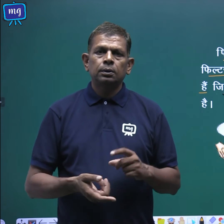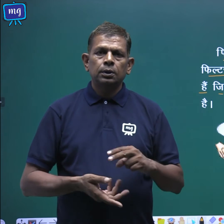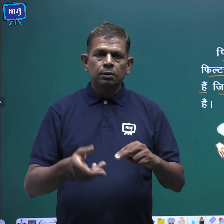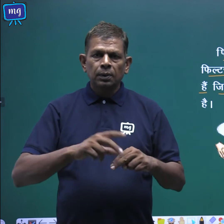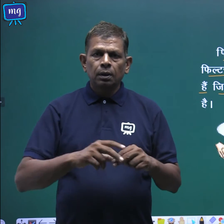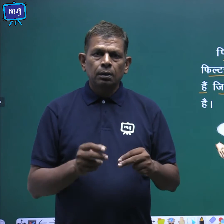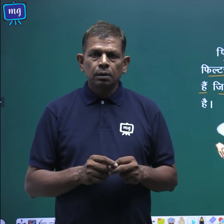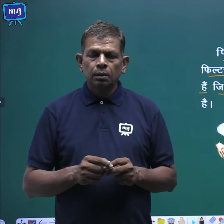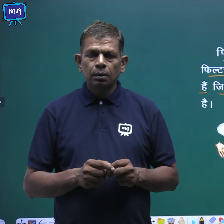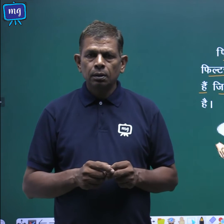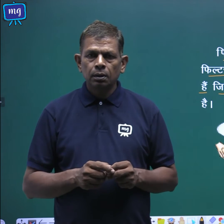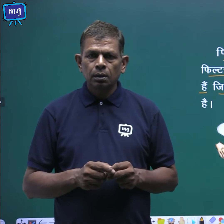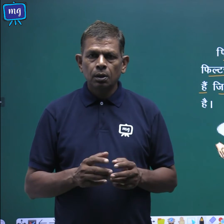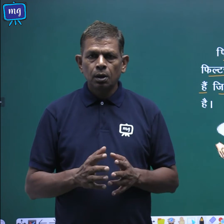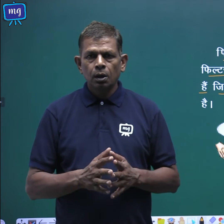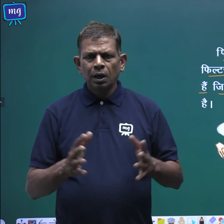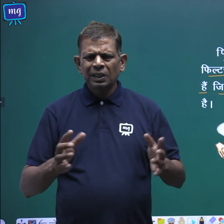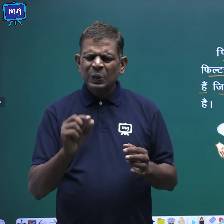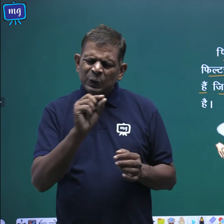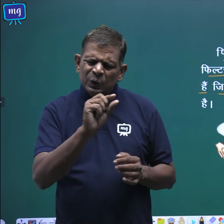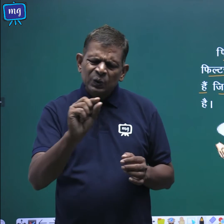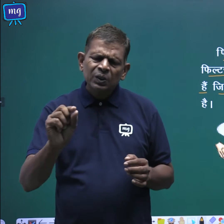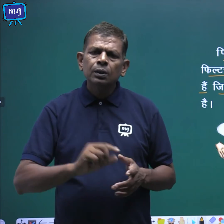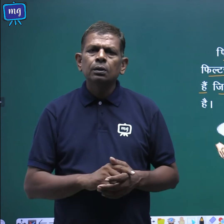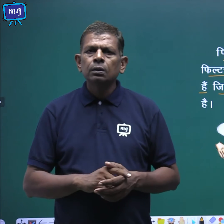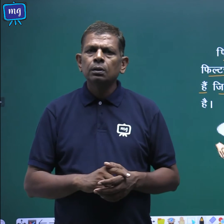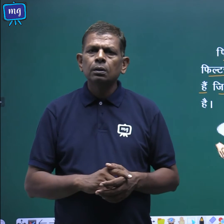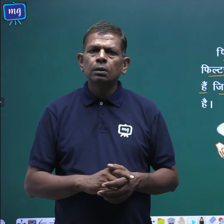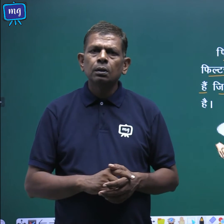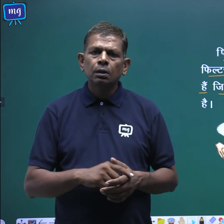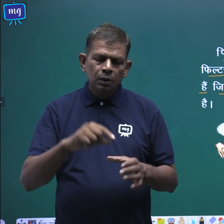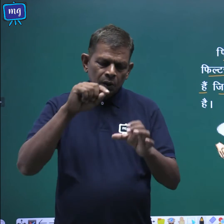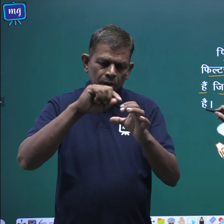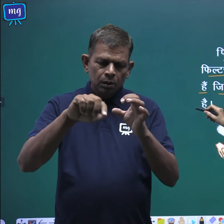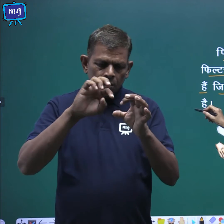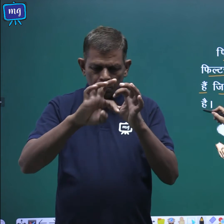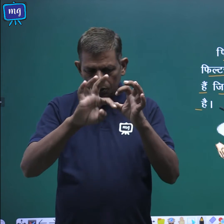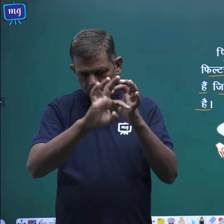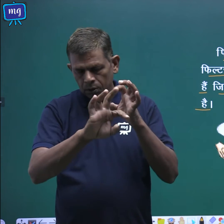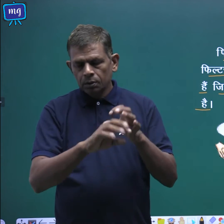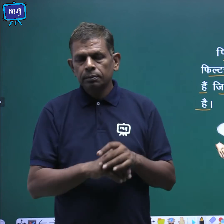जिसमें अत्यंत सूक्ष्म छिद्र होते हैं।